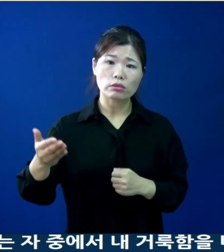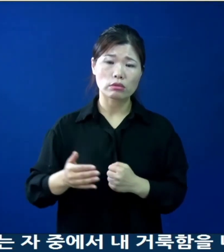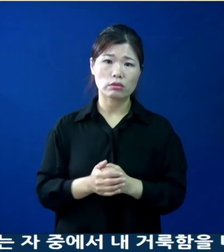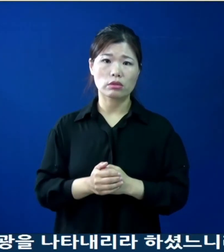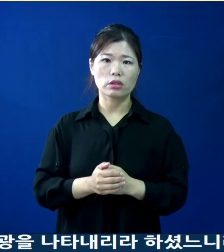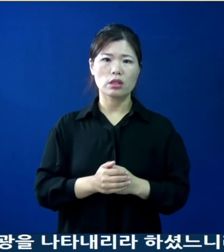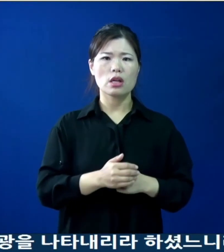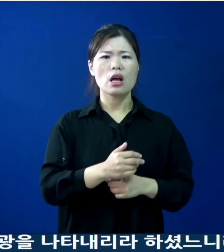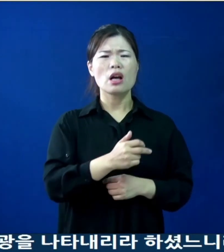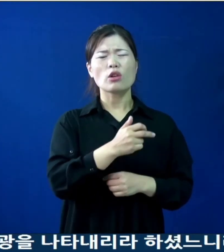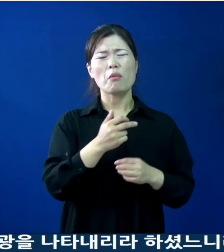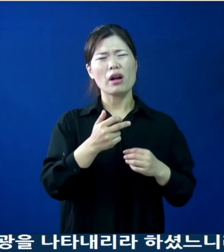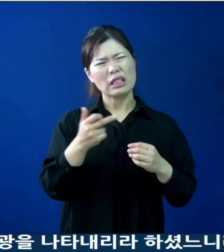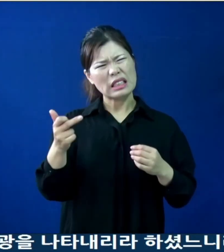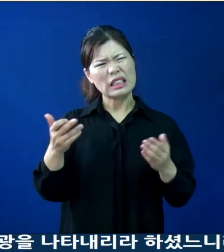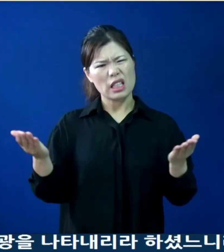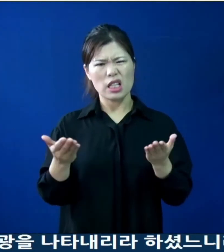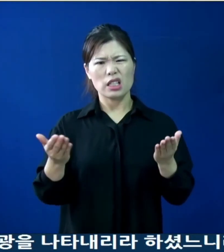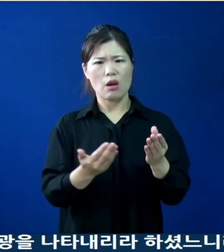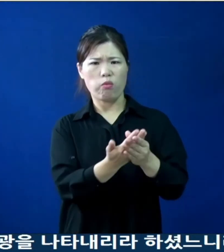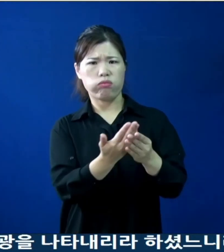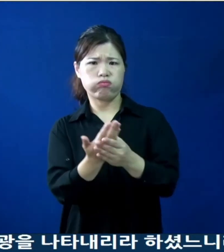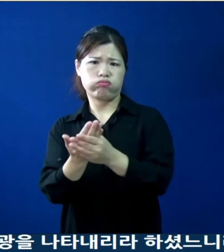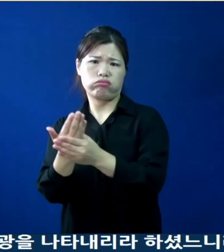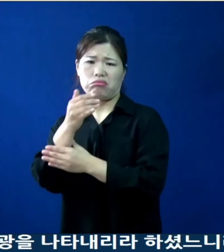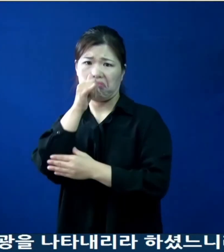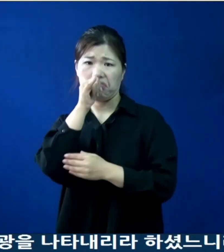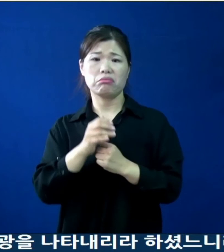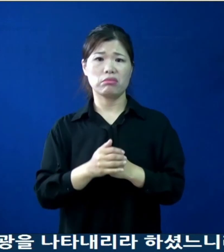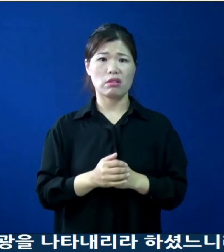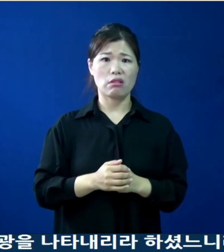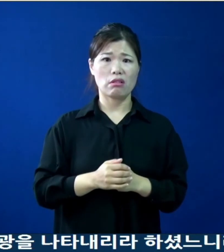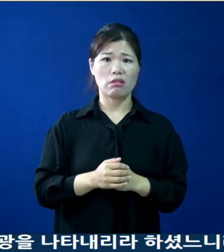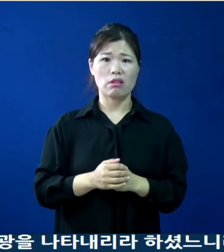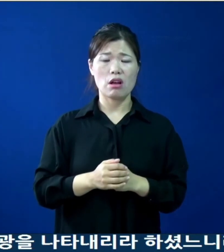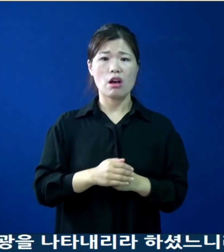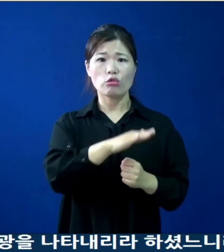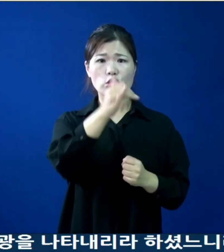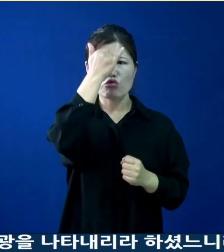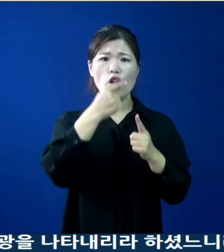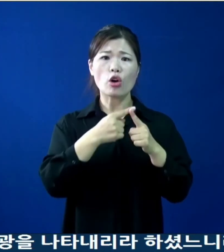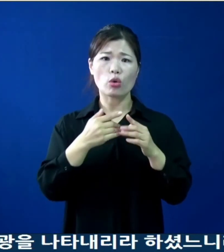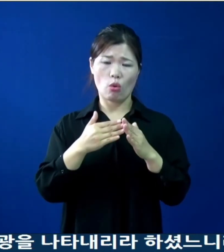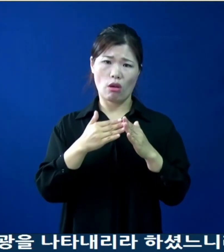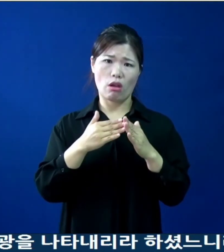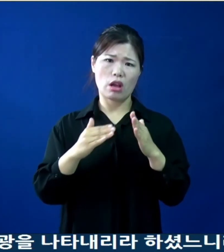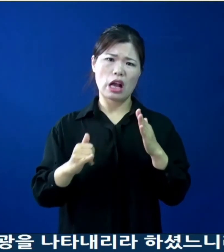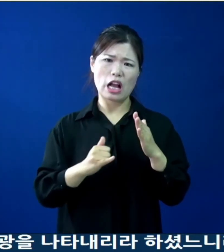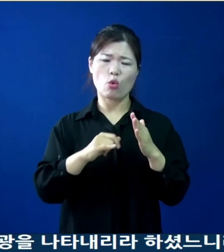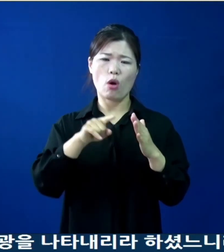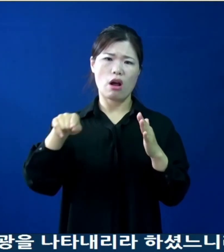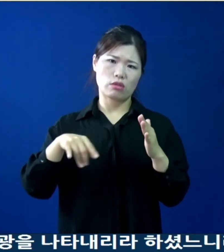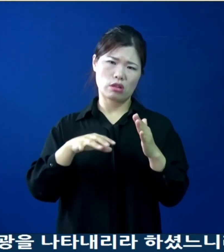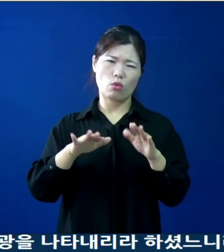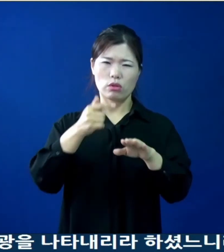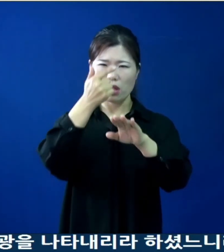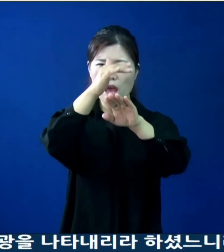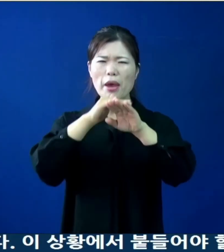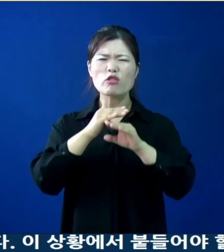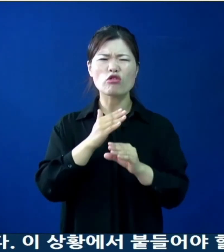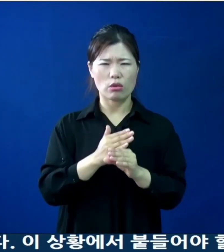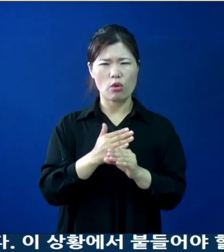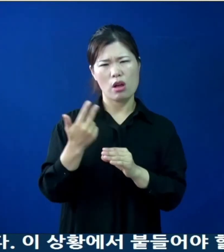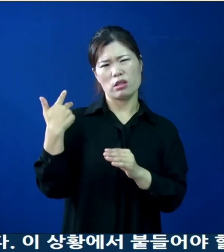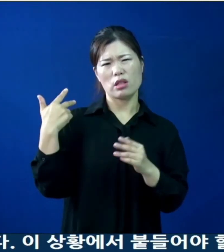큰 일들이 우리 주변에 생길 수 있습니다. 어쩌면 우리 친형 가족 가운데도, 하나님의 백성 가운데도, 오늘 예배드리는 가운데도 지난 한